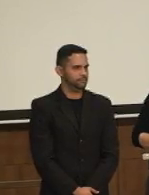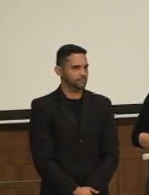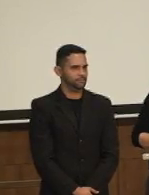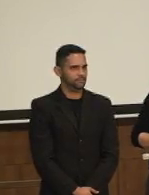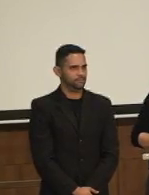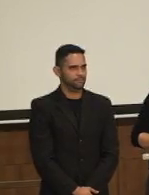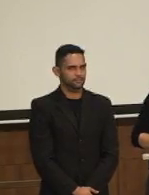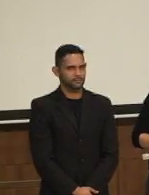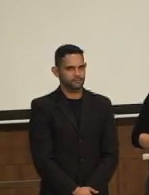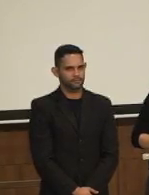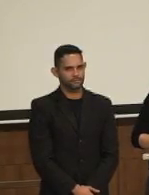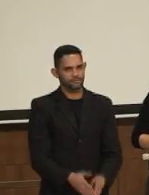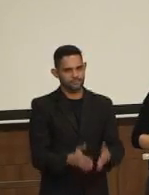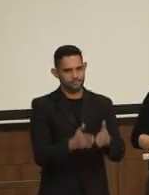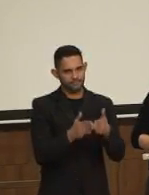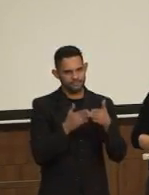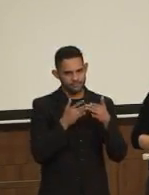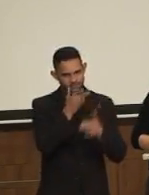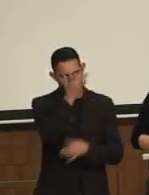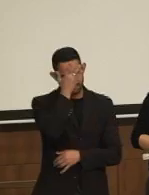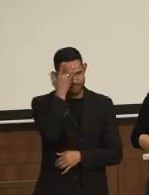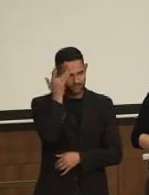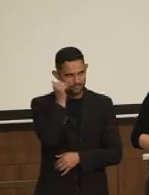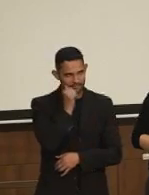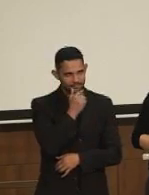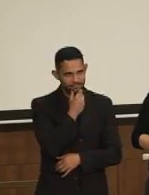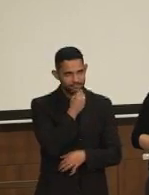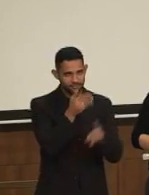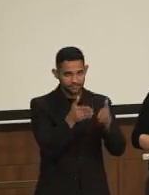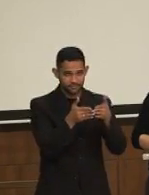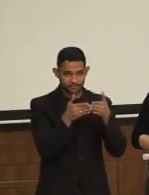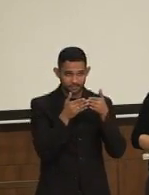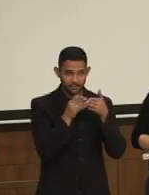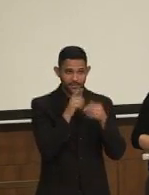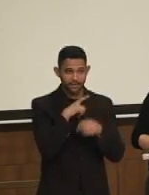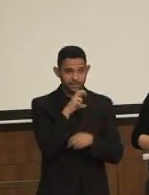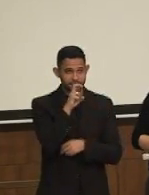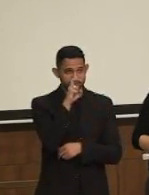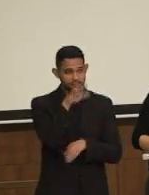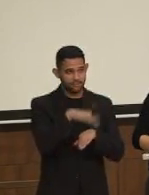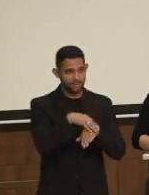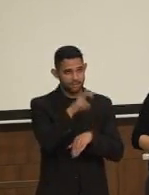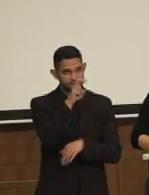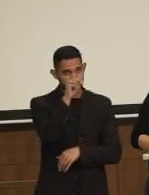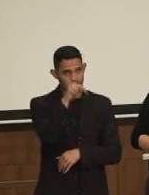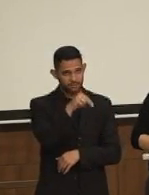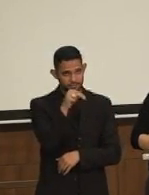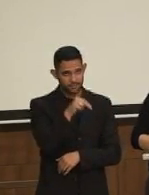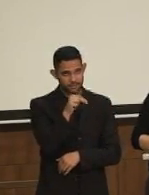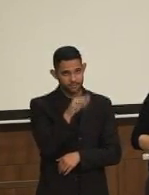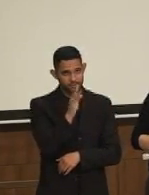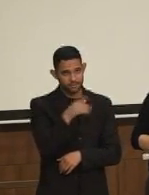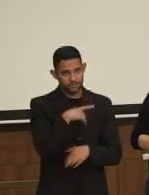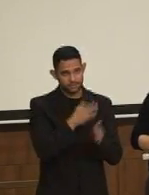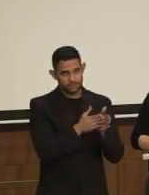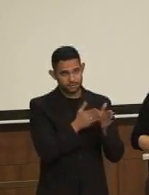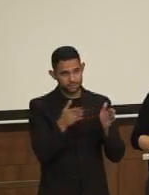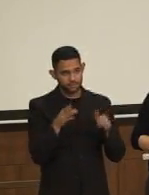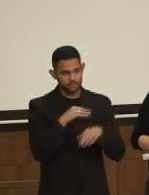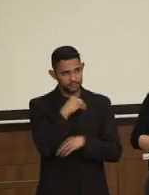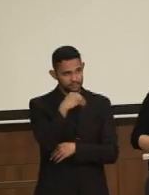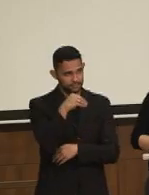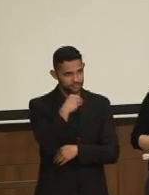Prezados, prezadas, por favor, já se passaram mais de 5 minutos da nossa